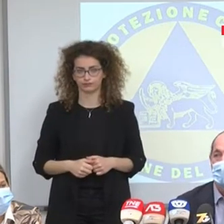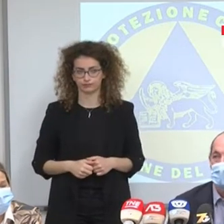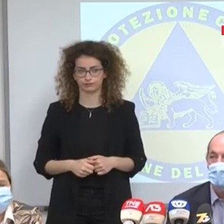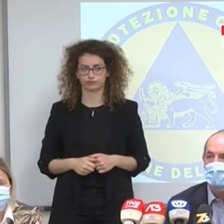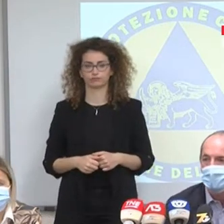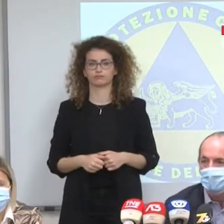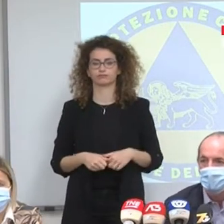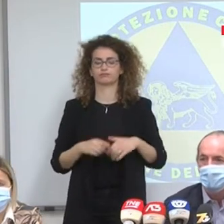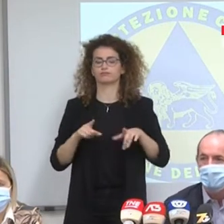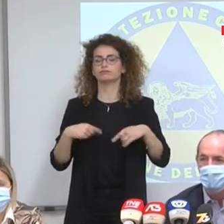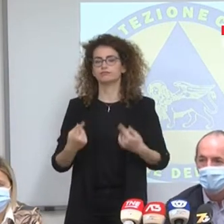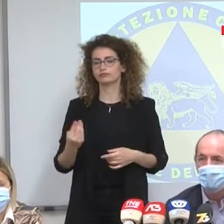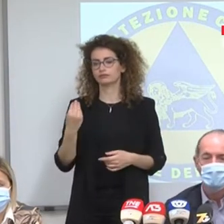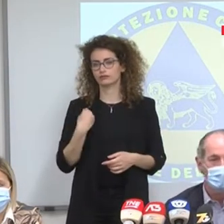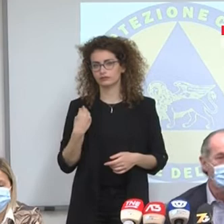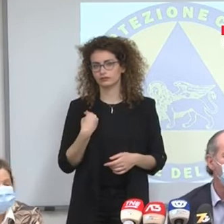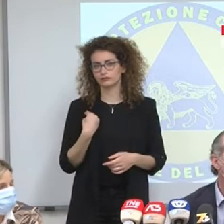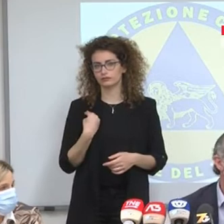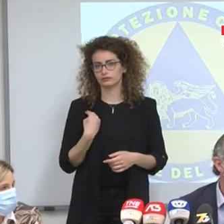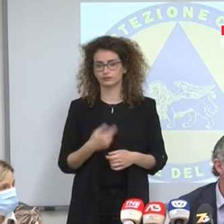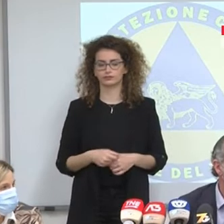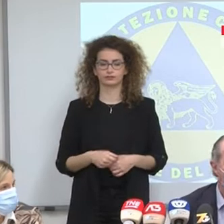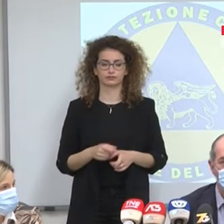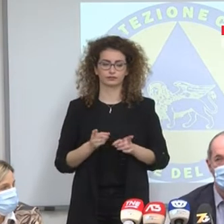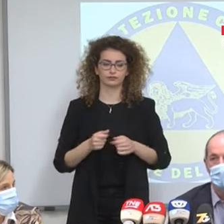Dopodiché mi chiedete, è un diritto del